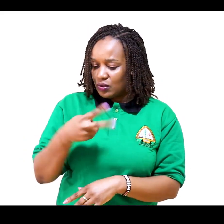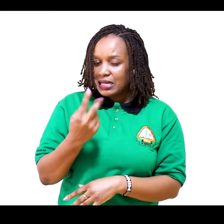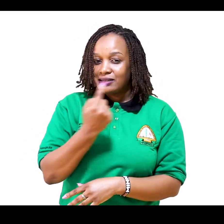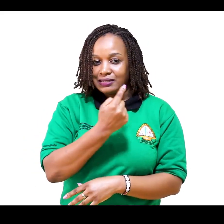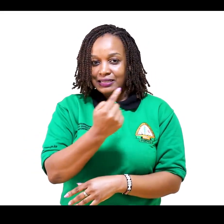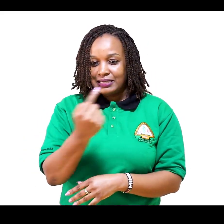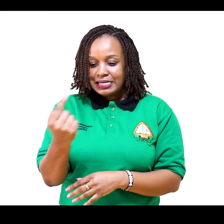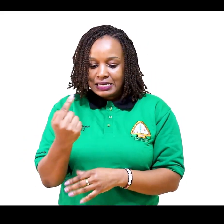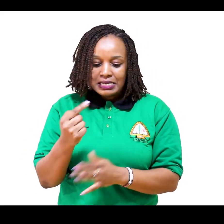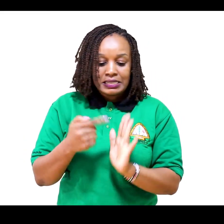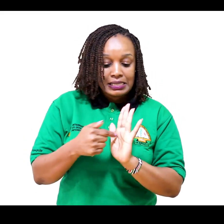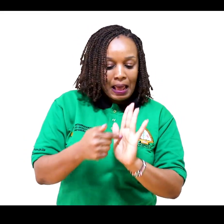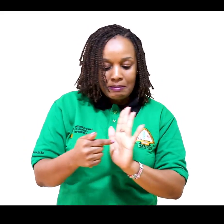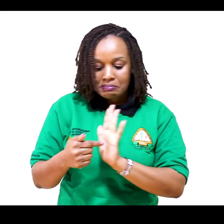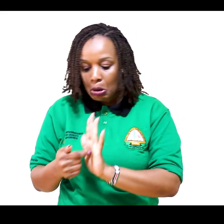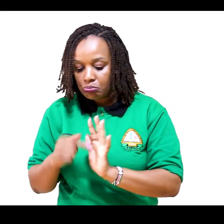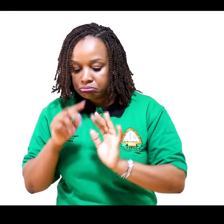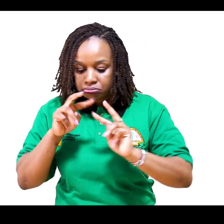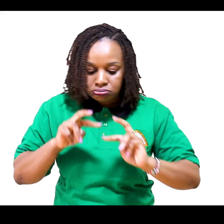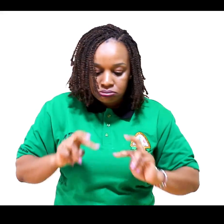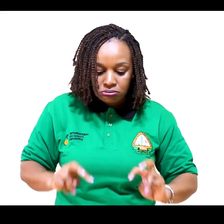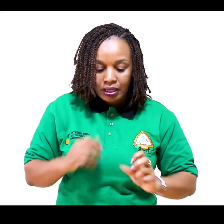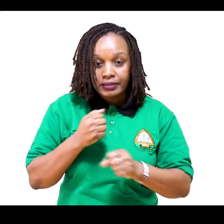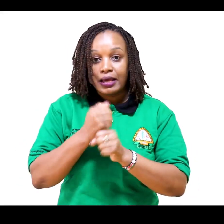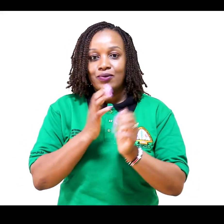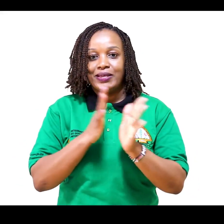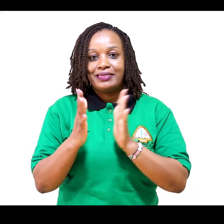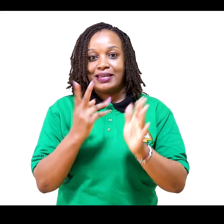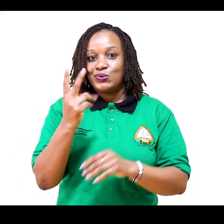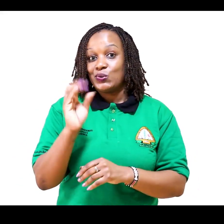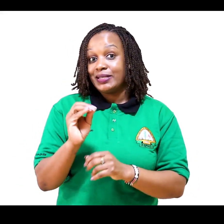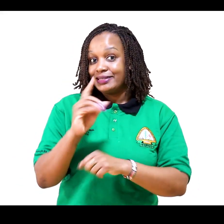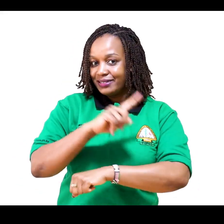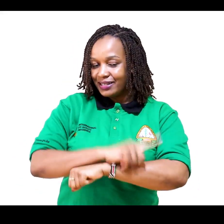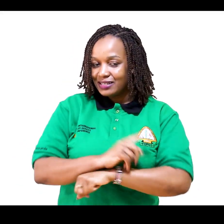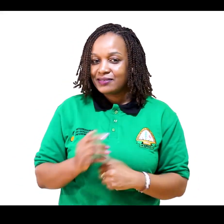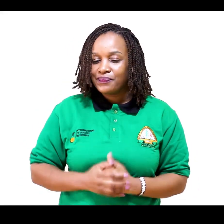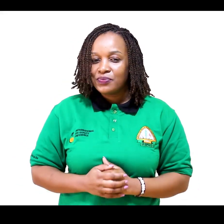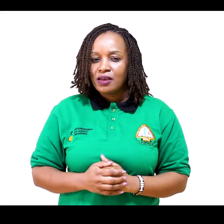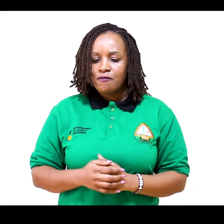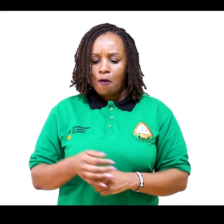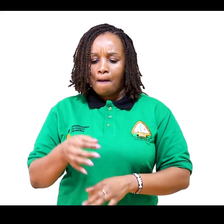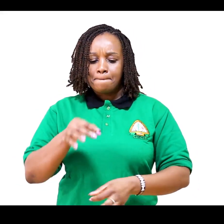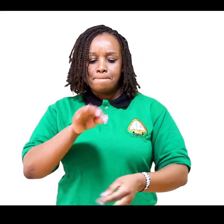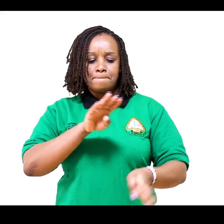kwa kila sampuli kwa kila mdudu na hufanyika ndani ya siku 20. Kwa vipimo